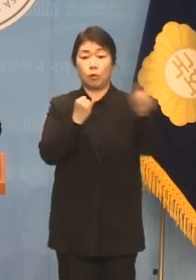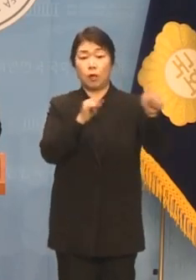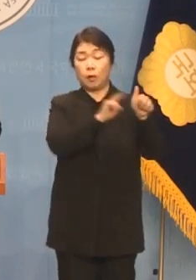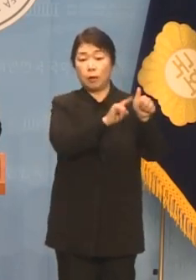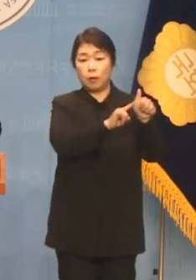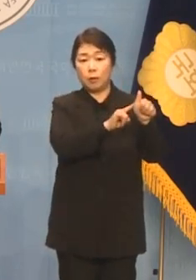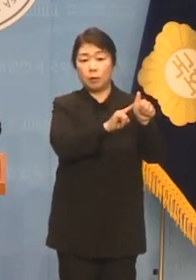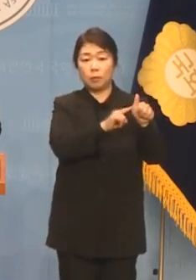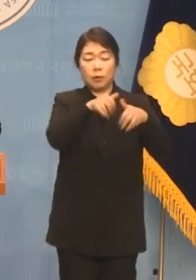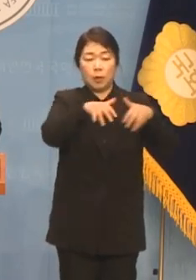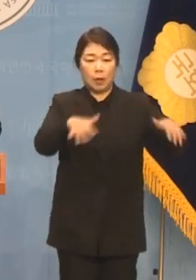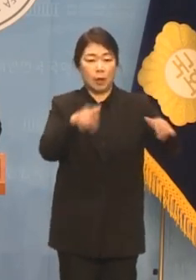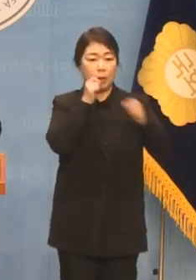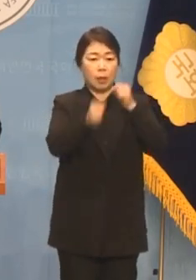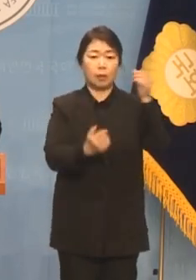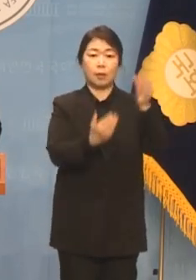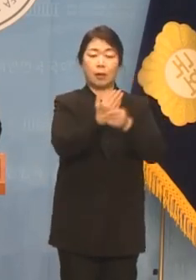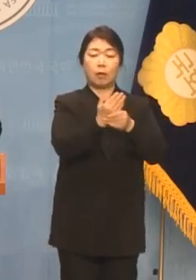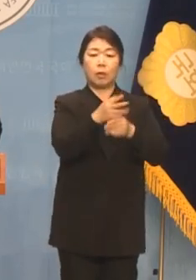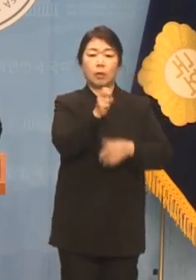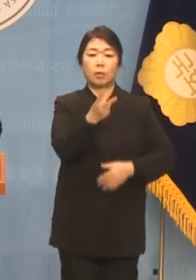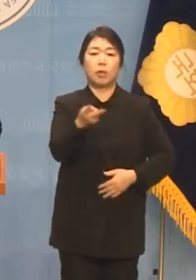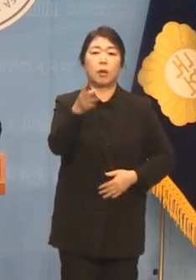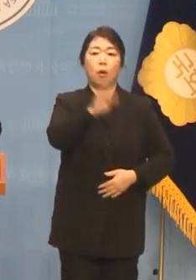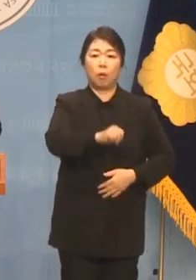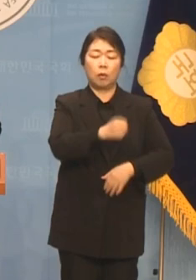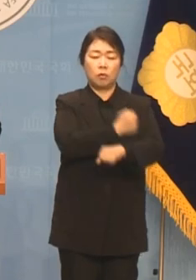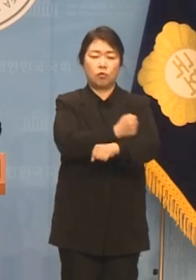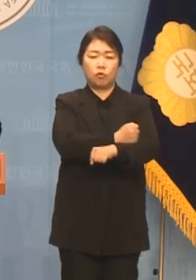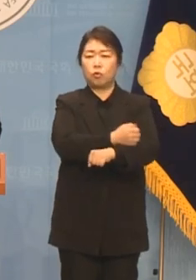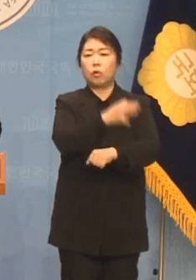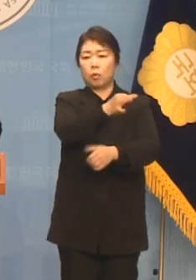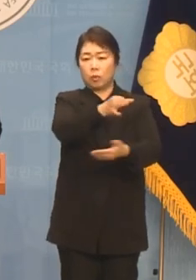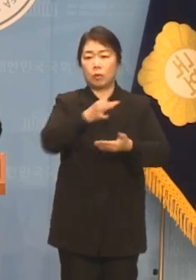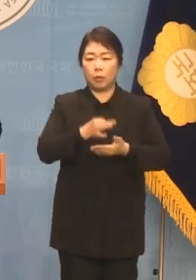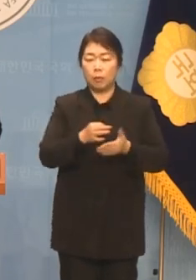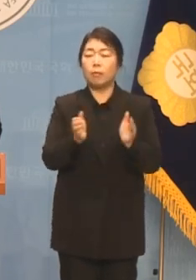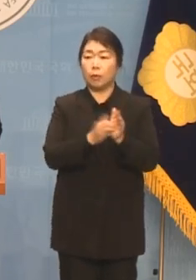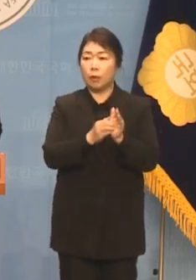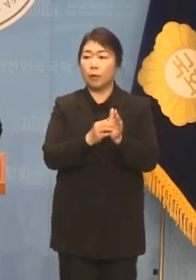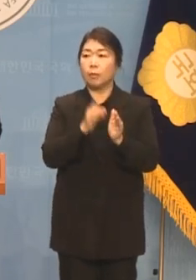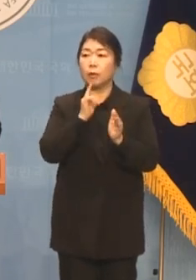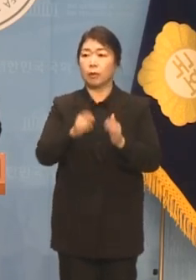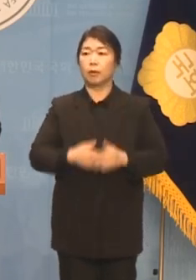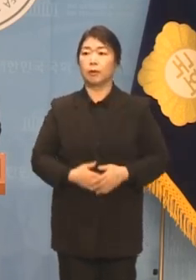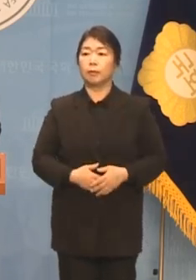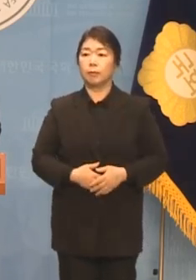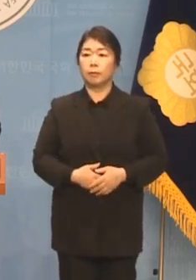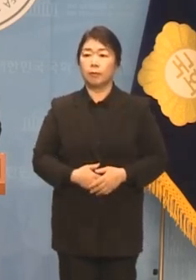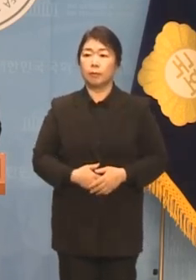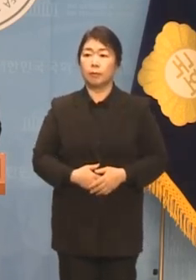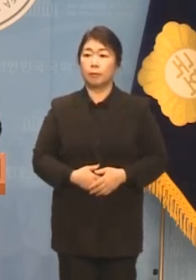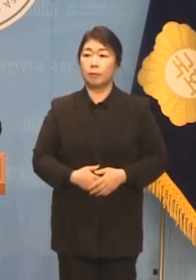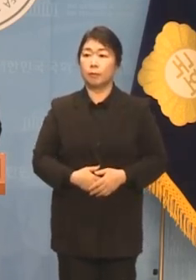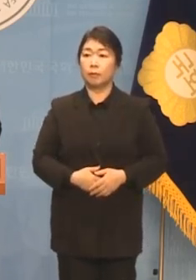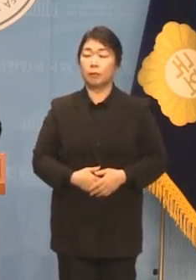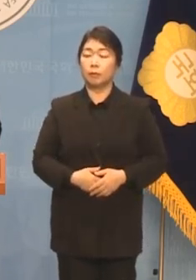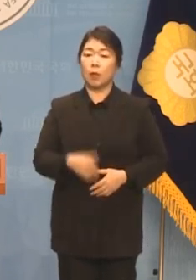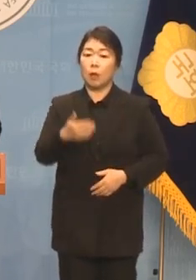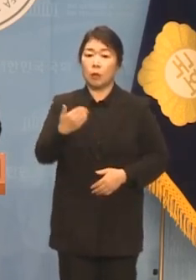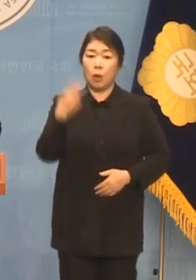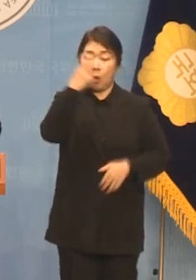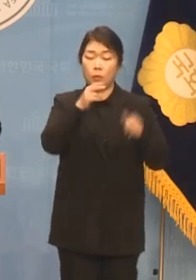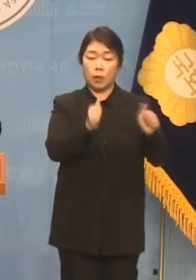22억 원이라는 역대 최고 수준의 수익률을 받은 사실이 알려졌습니다 정관